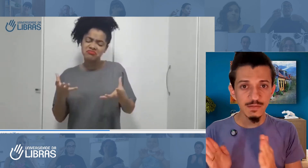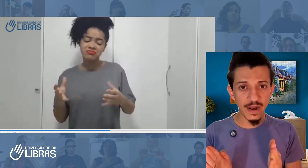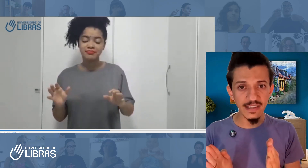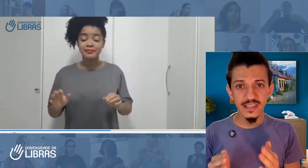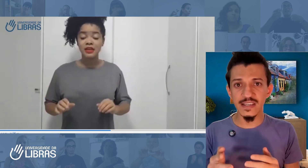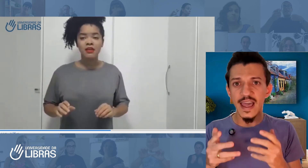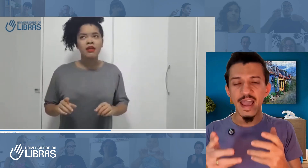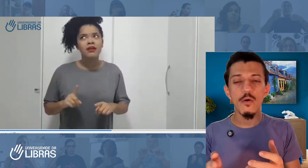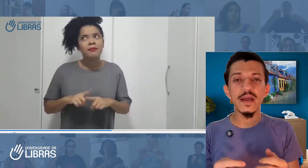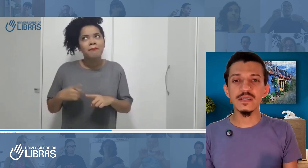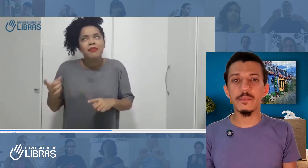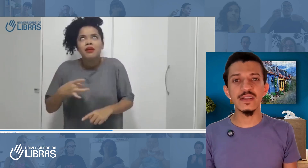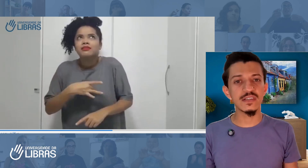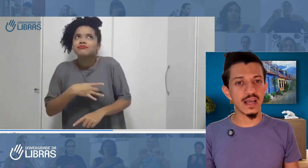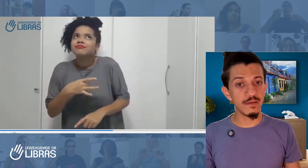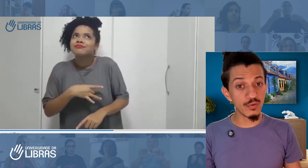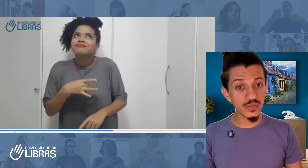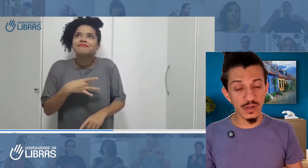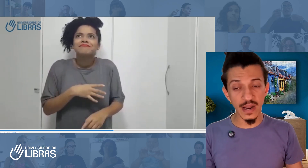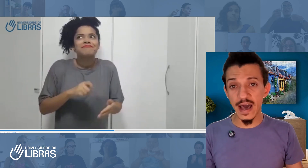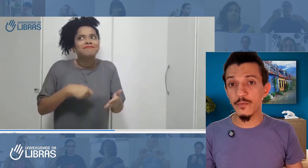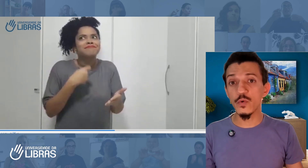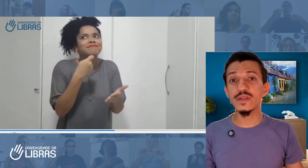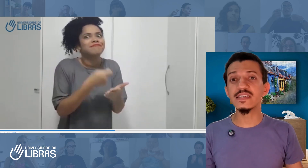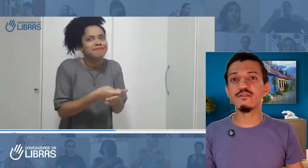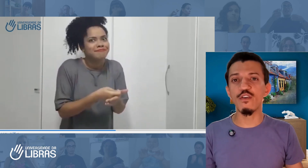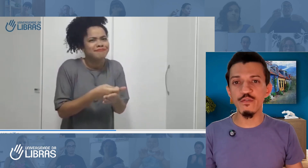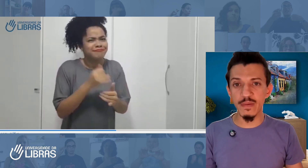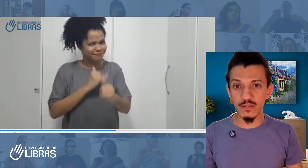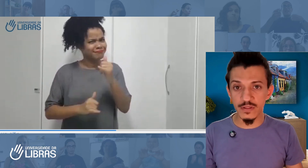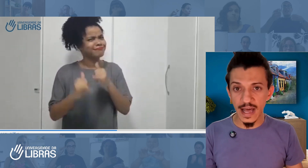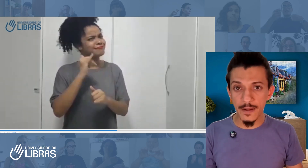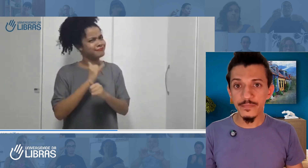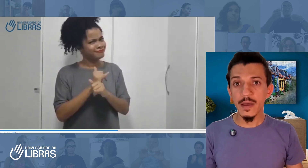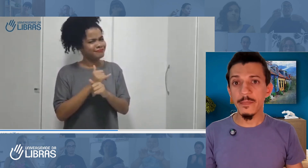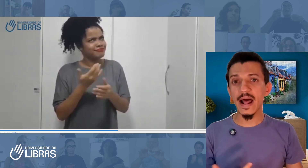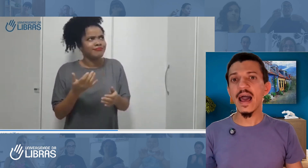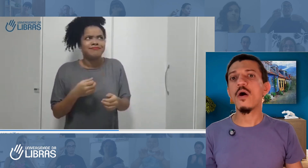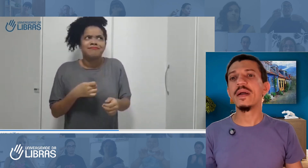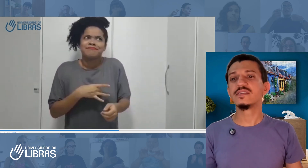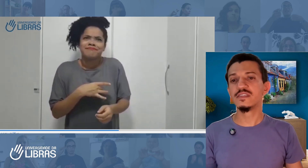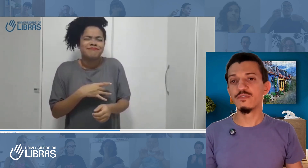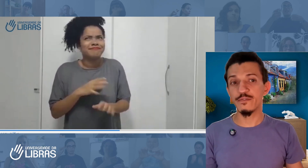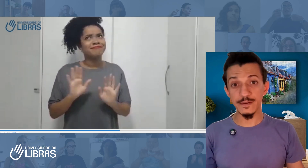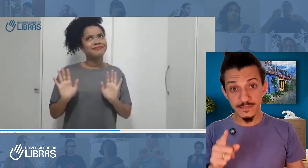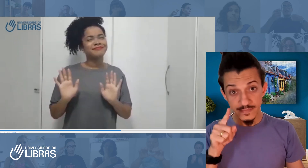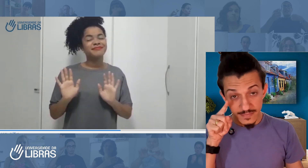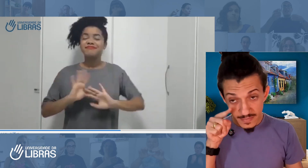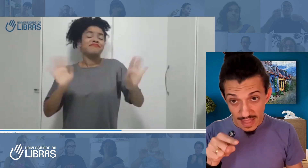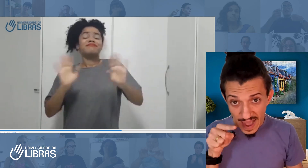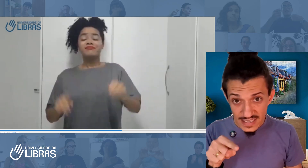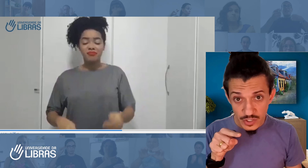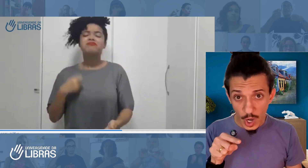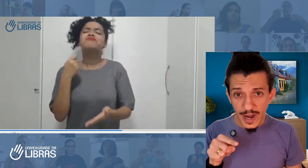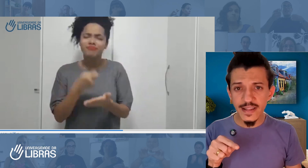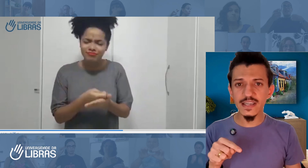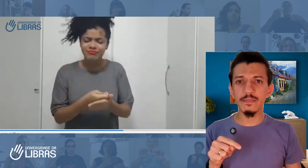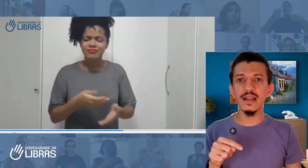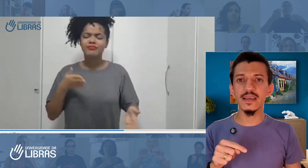práticas realmente impulsionaram o desenvolvimento dela para ela realmente desenvolver. A história da Jamile aqui